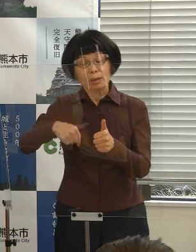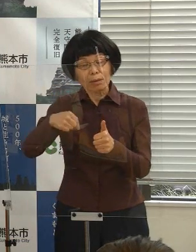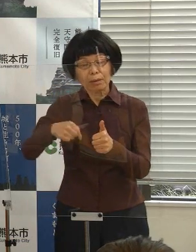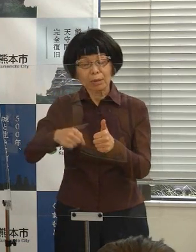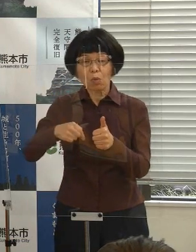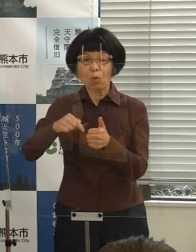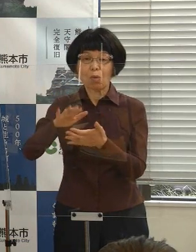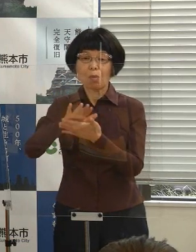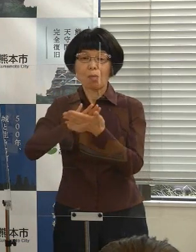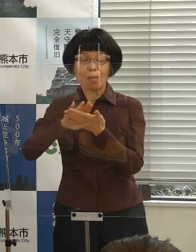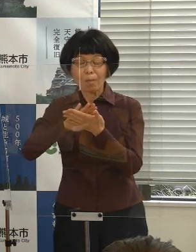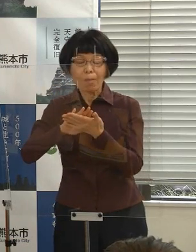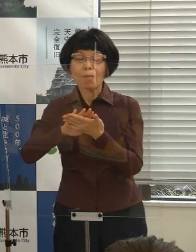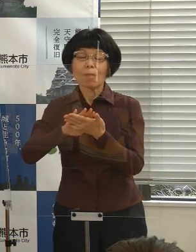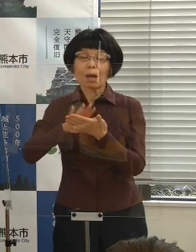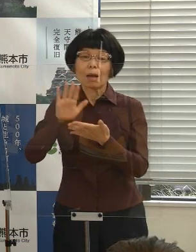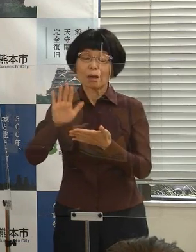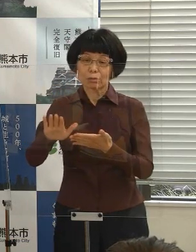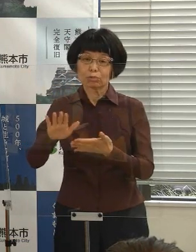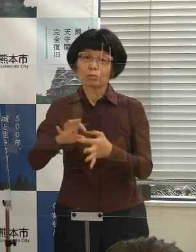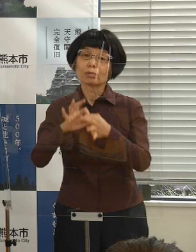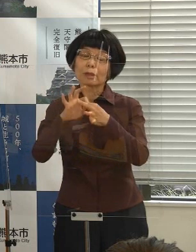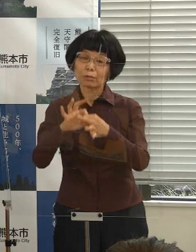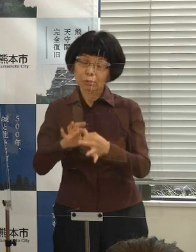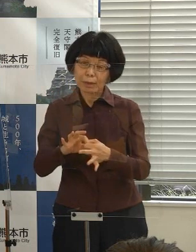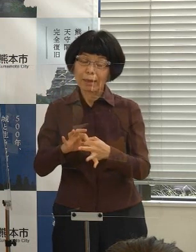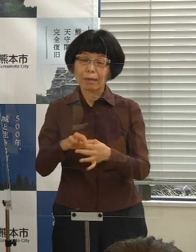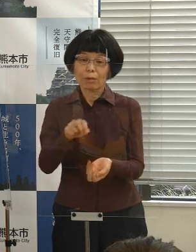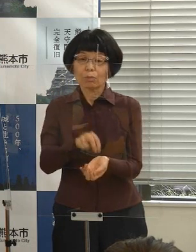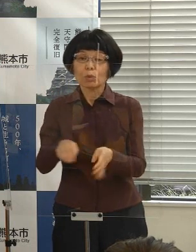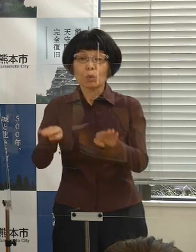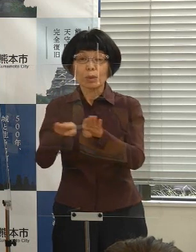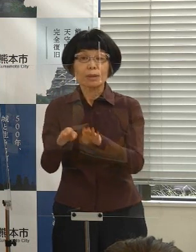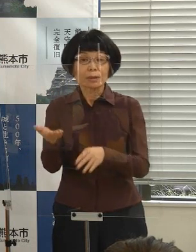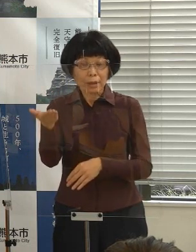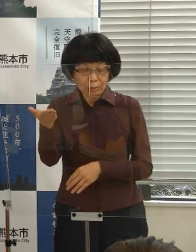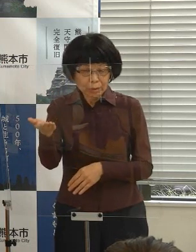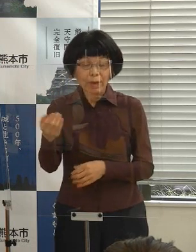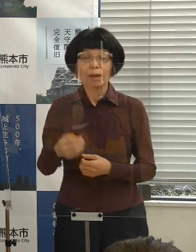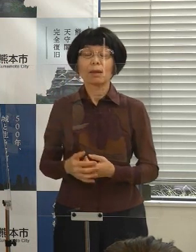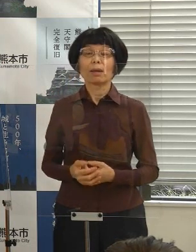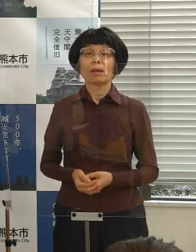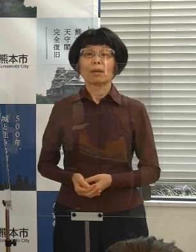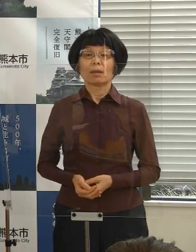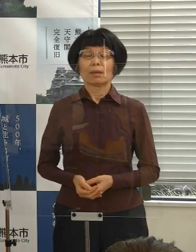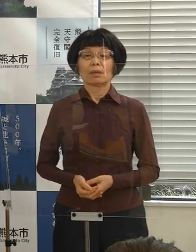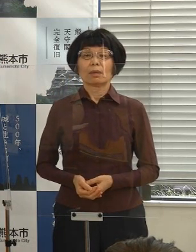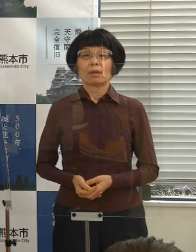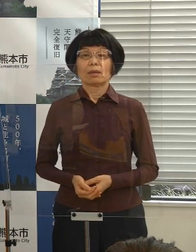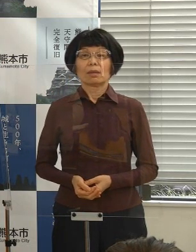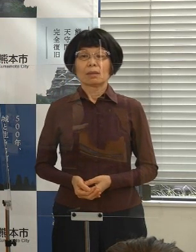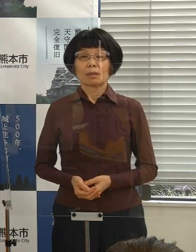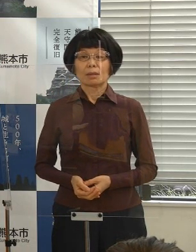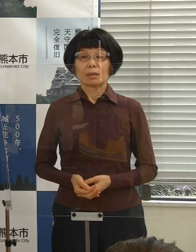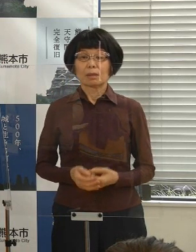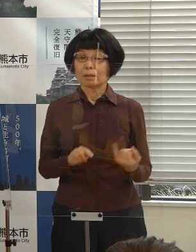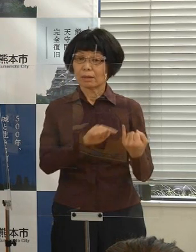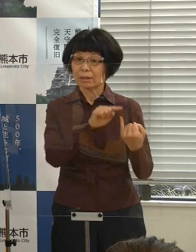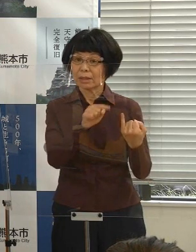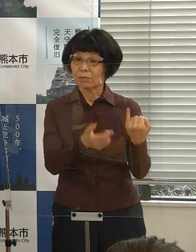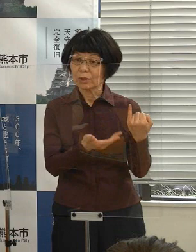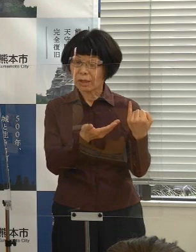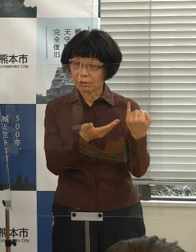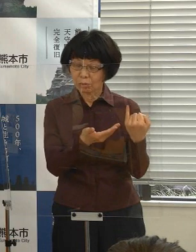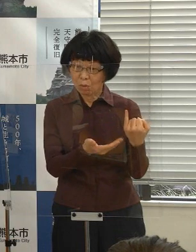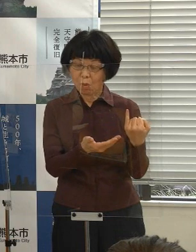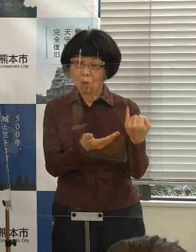部分があるので、まあ、ぜひ、病院の方にはですね、そうした、妊婦の方の